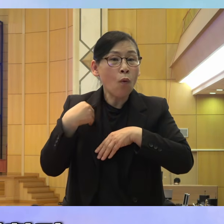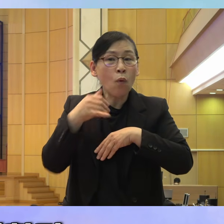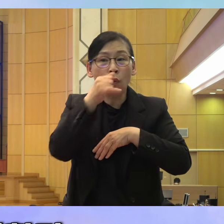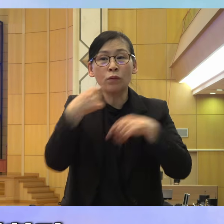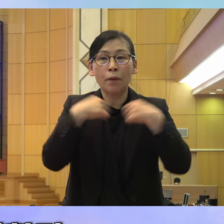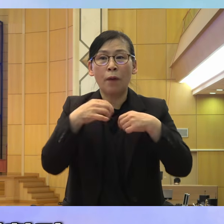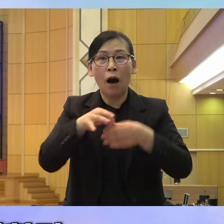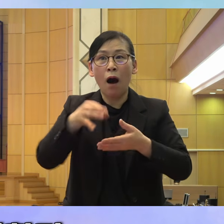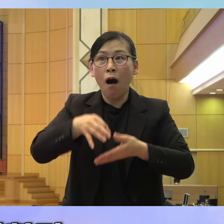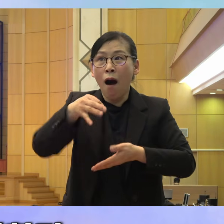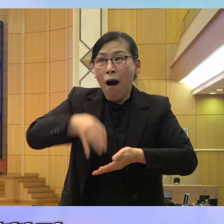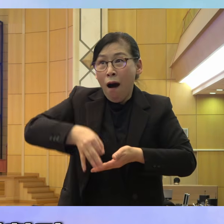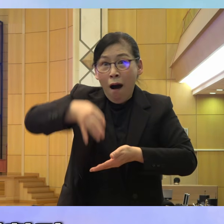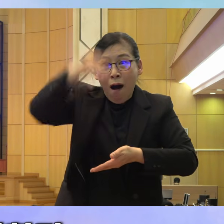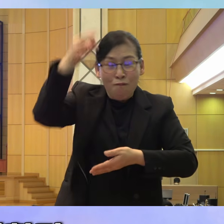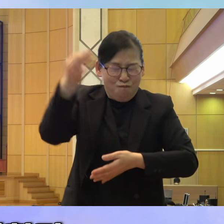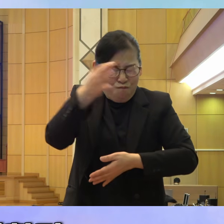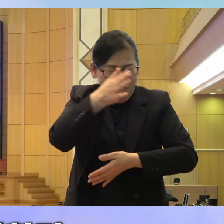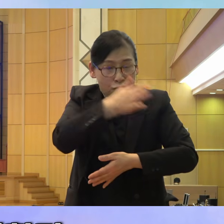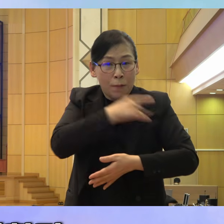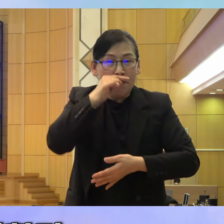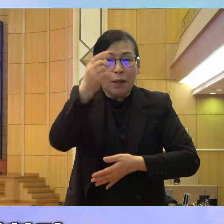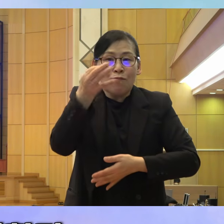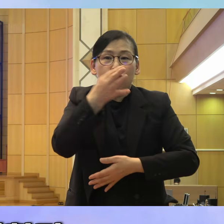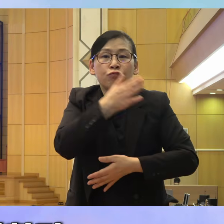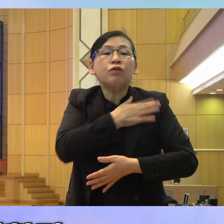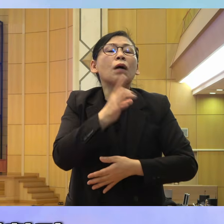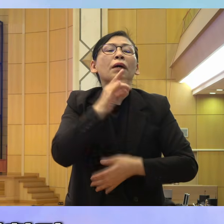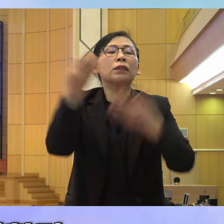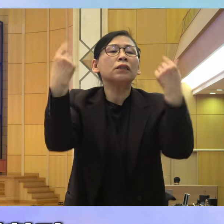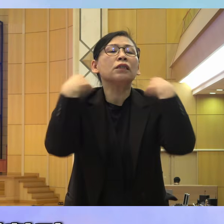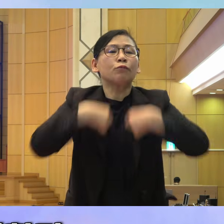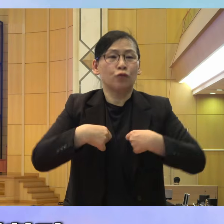진짜 상상할 수 없을 만큼의 부자입니다.